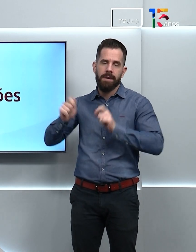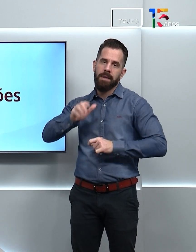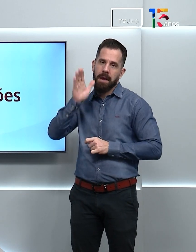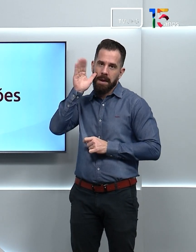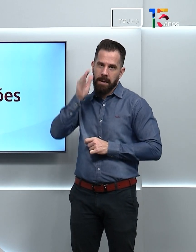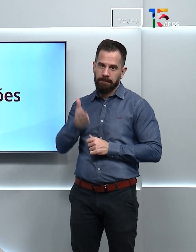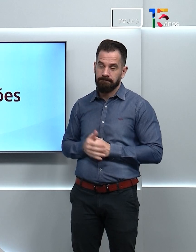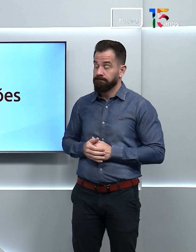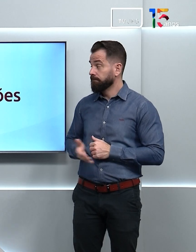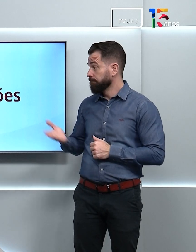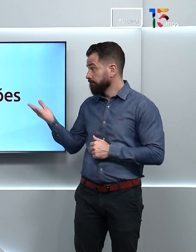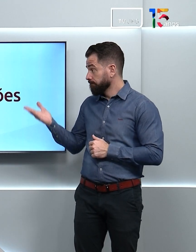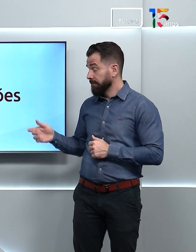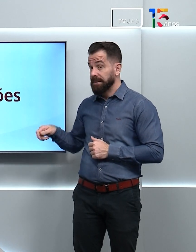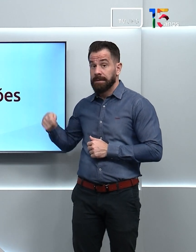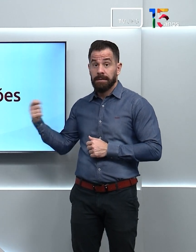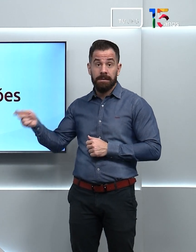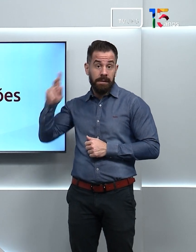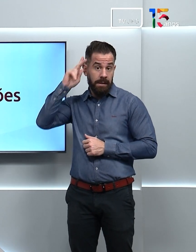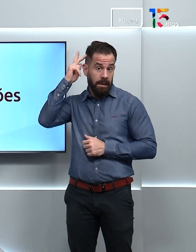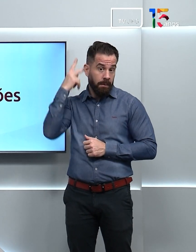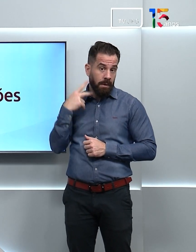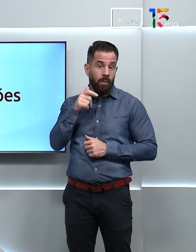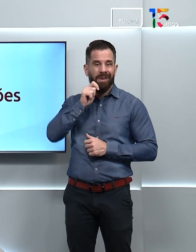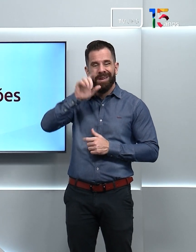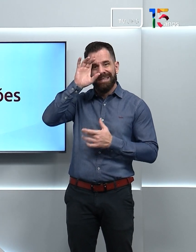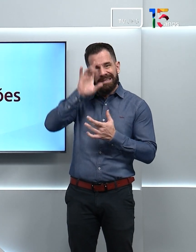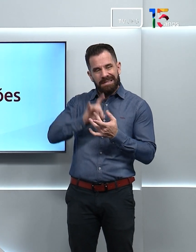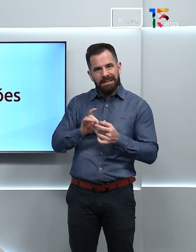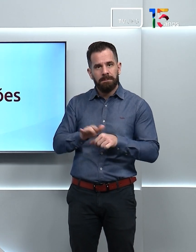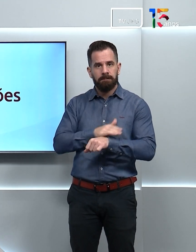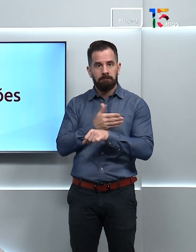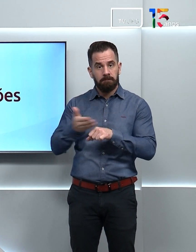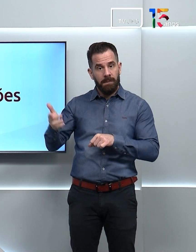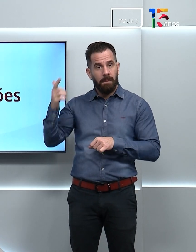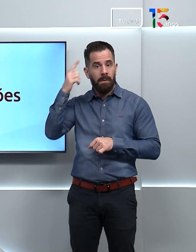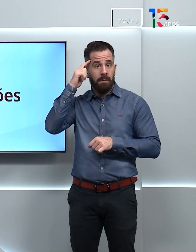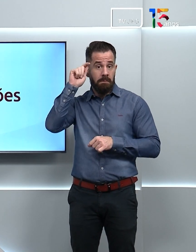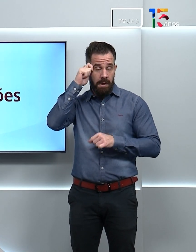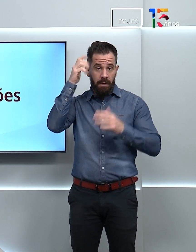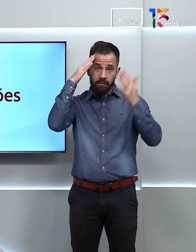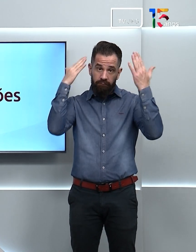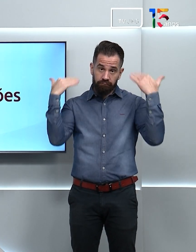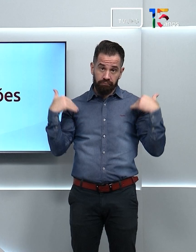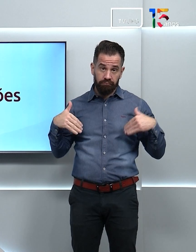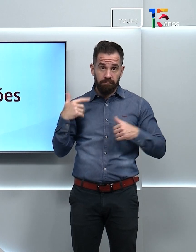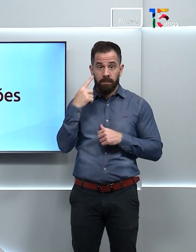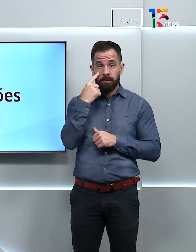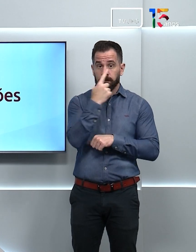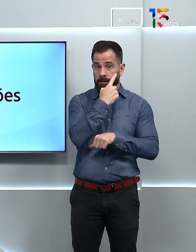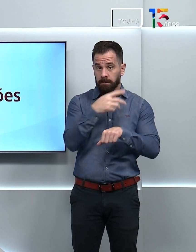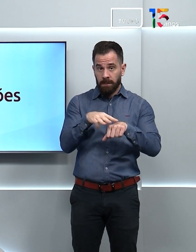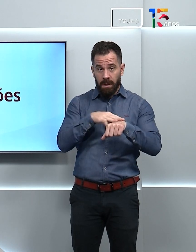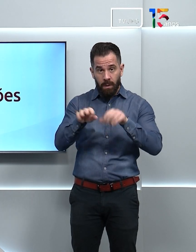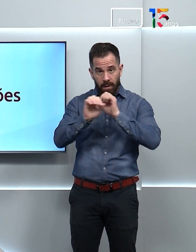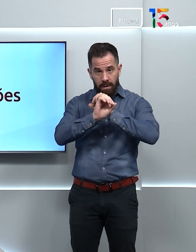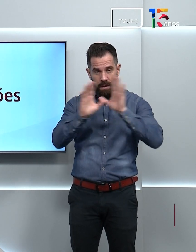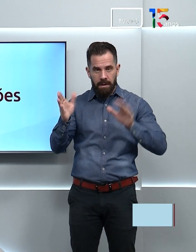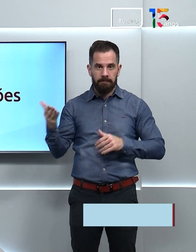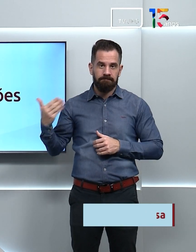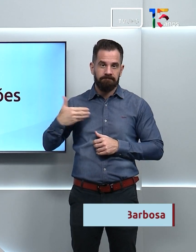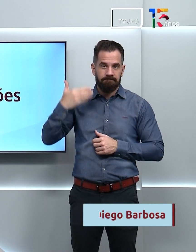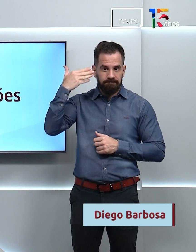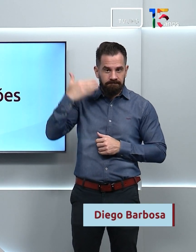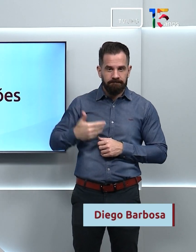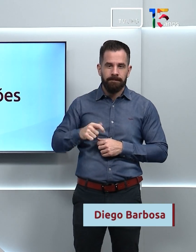Camila Maia, uma mulher cis, de pele clara, tenho cabelos escuros, longos e lisos e olhos castanhos claros. Quem está à minha esquerda é o professor